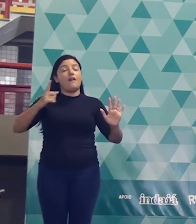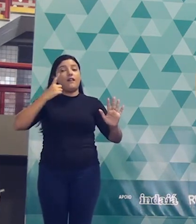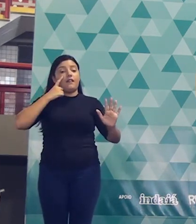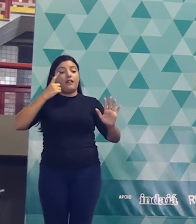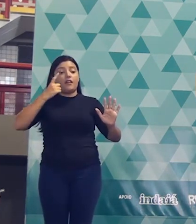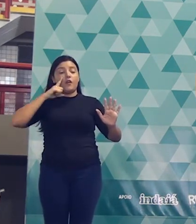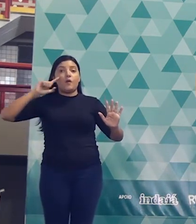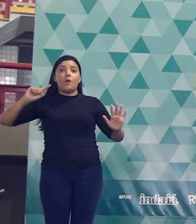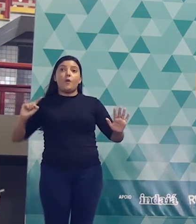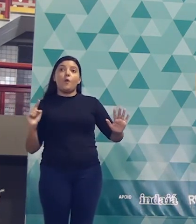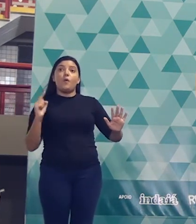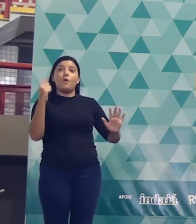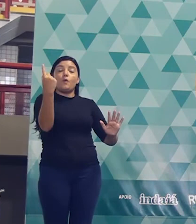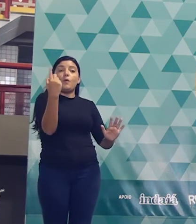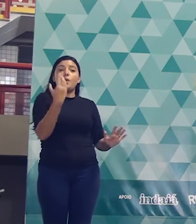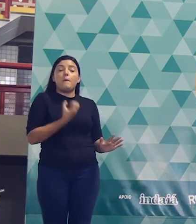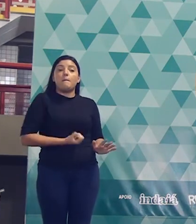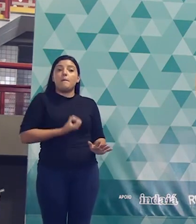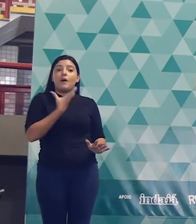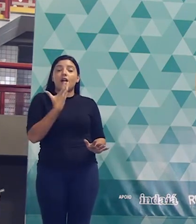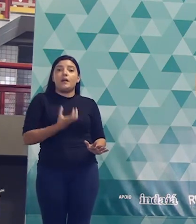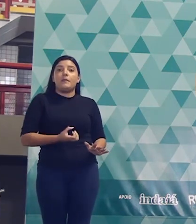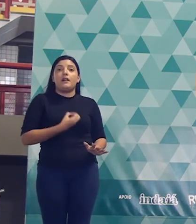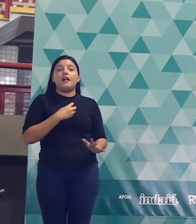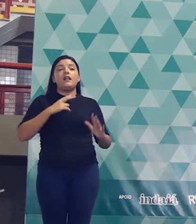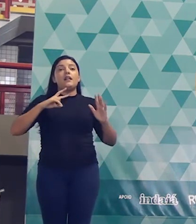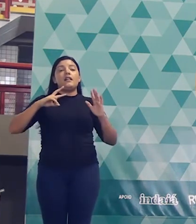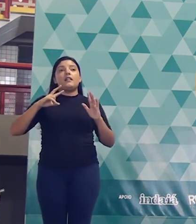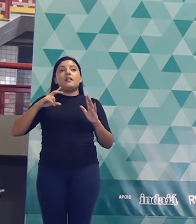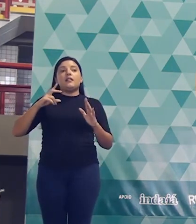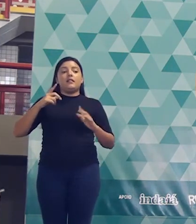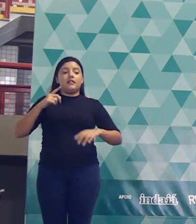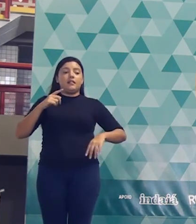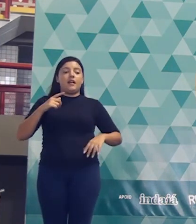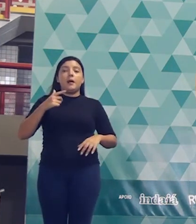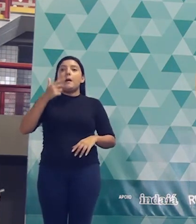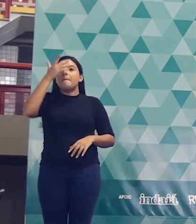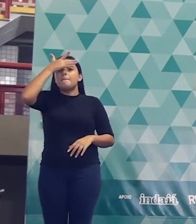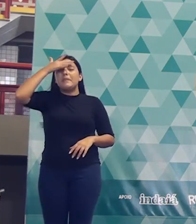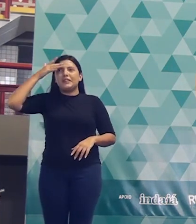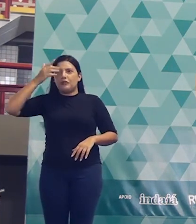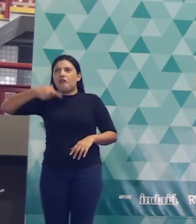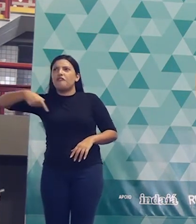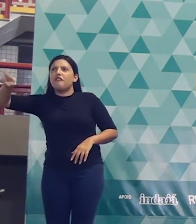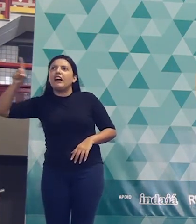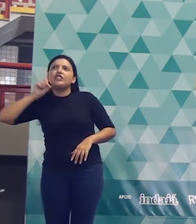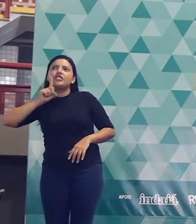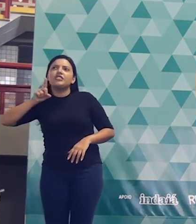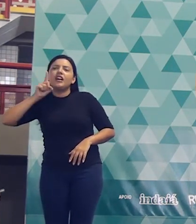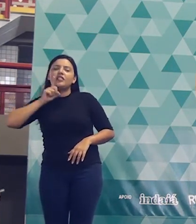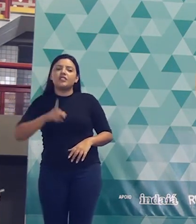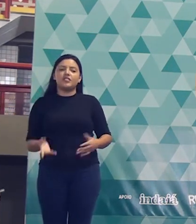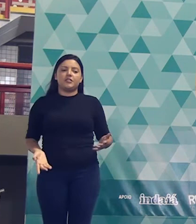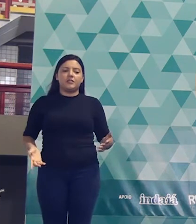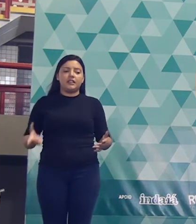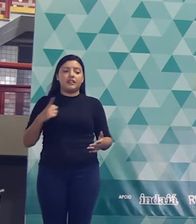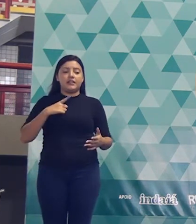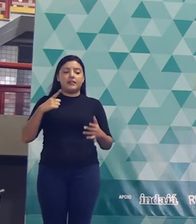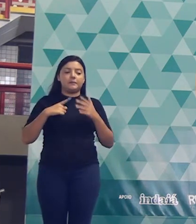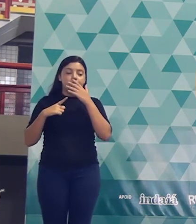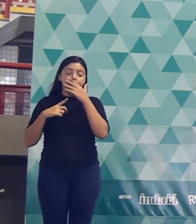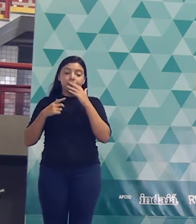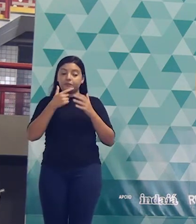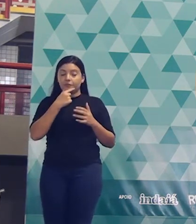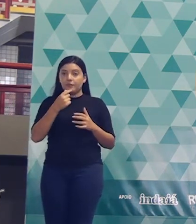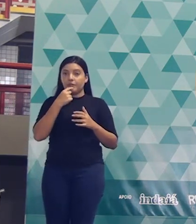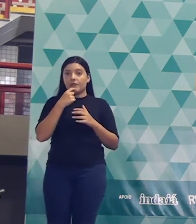não é o único poema da literatura brasileira que fala que alguém foi para os Estados Unidos. Vamos considerar a época aqui, certo?